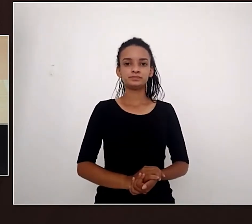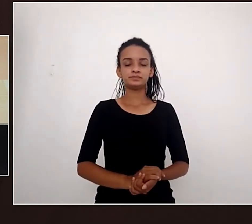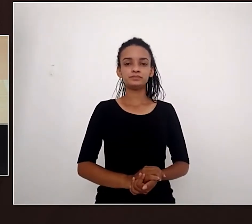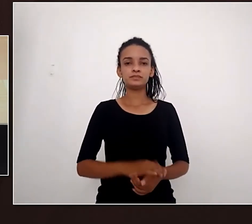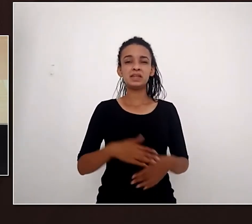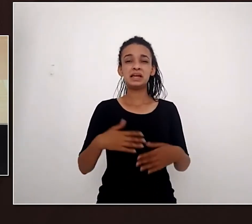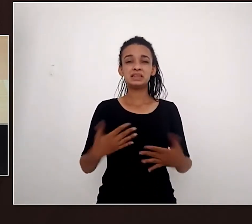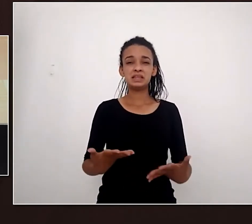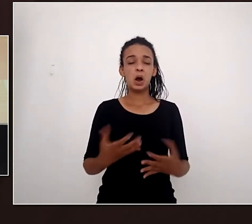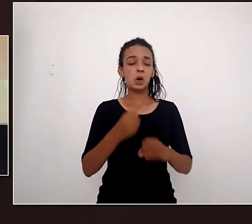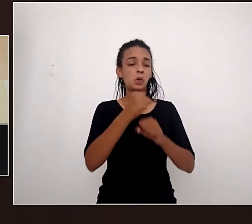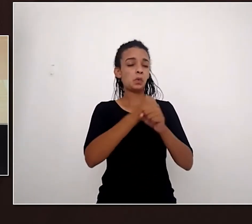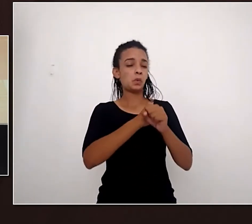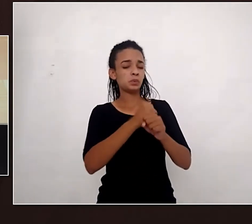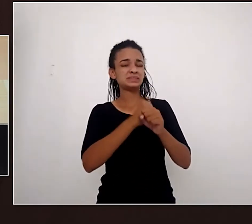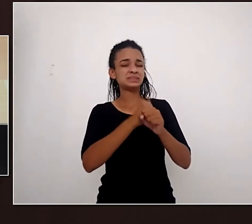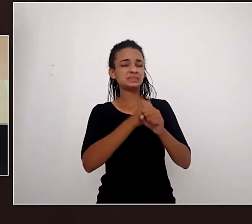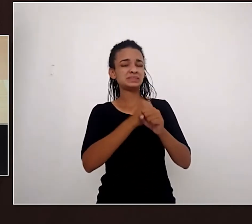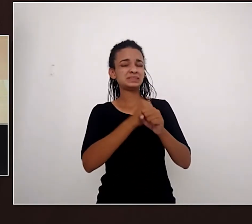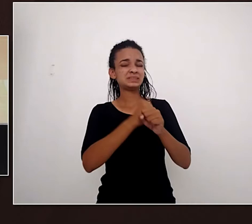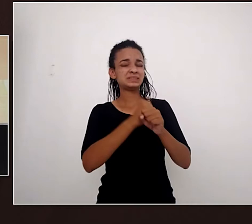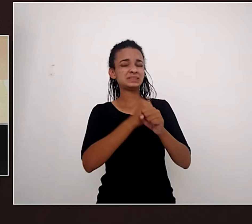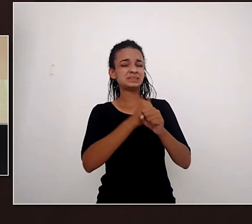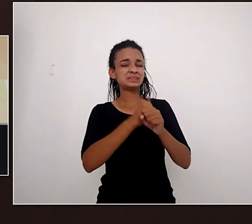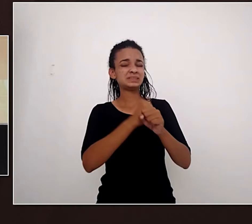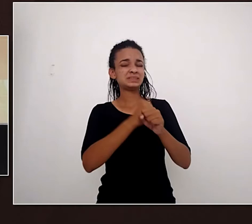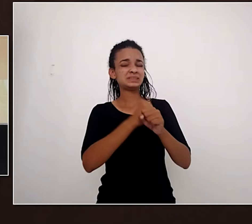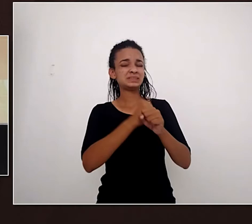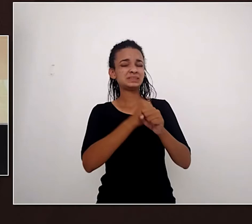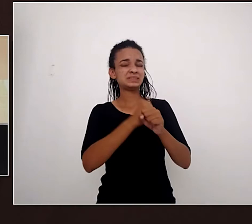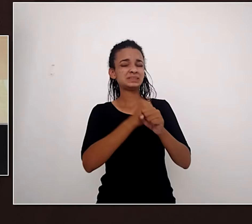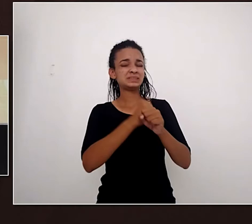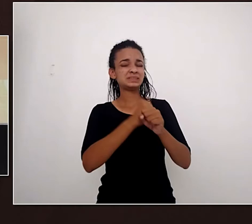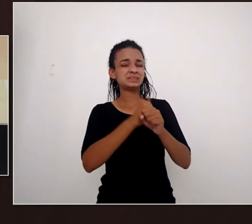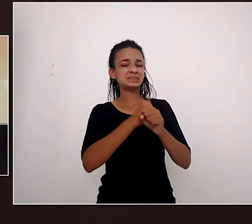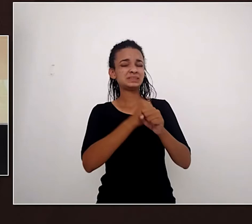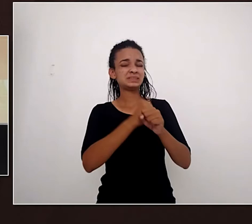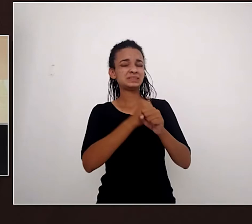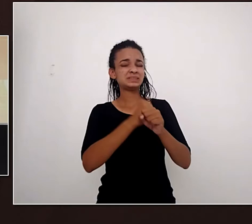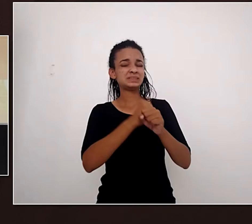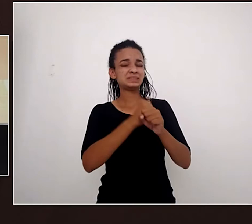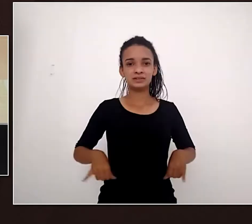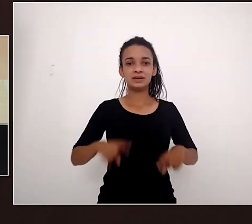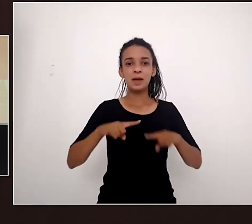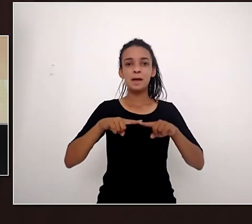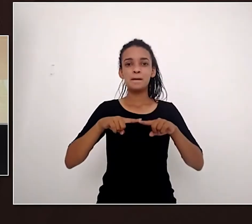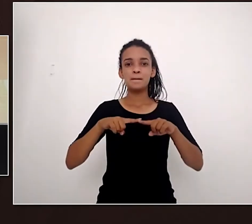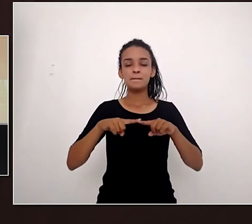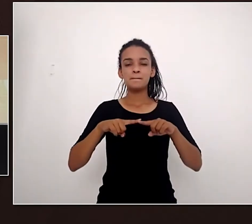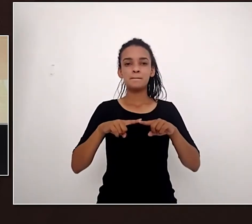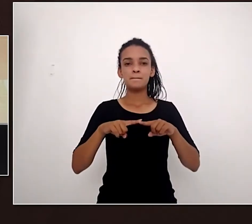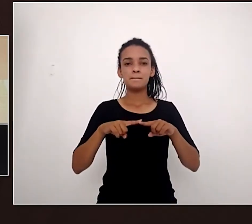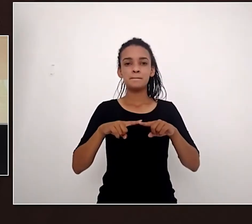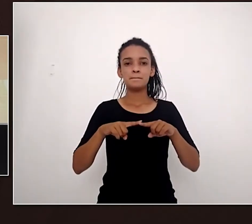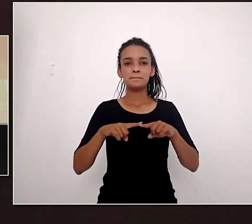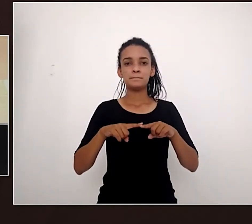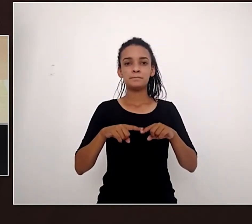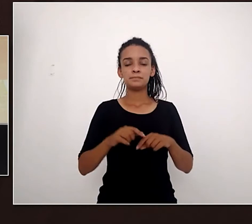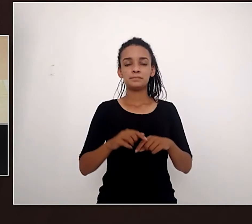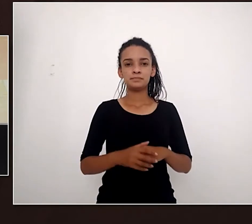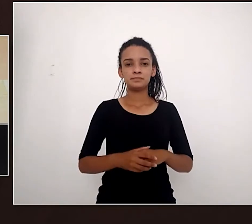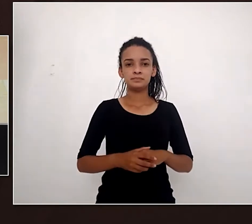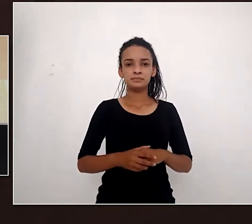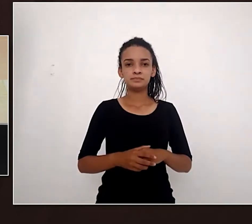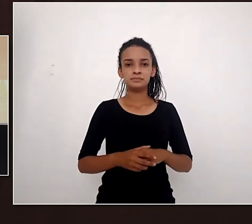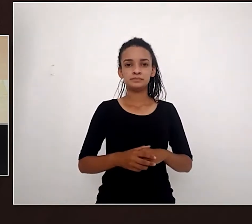o evangelho progredia a ponto de se tornarem desertos os templos pagãos em